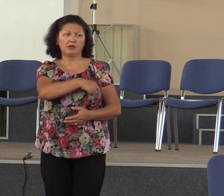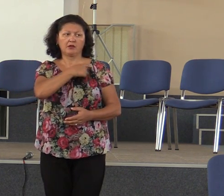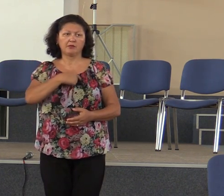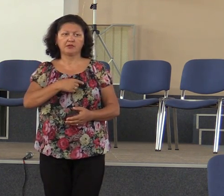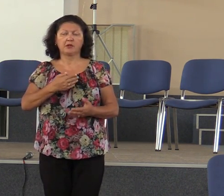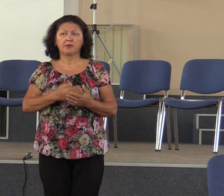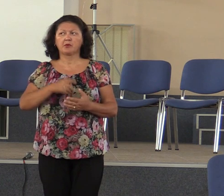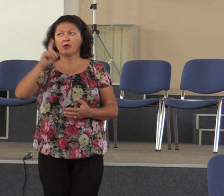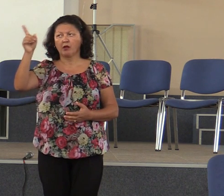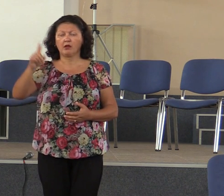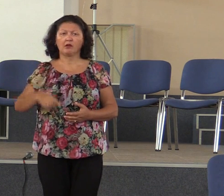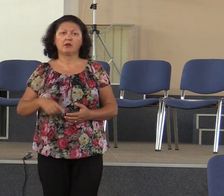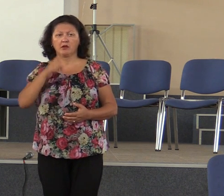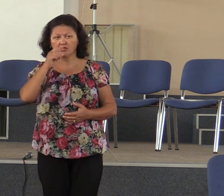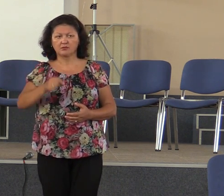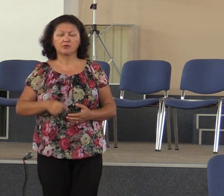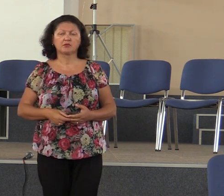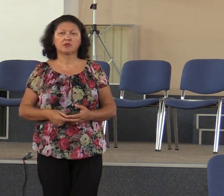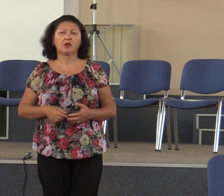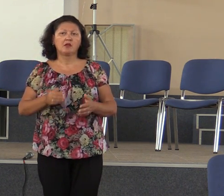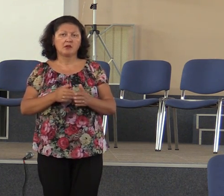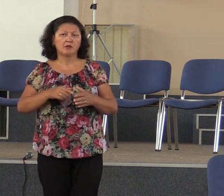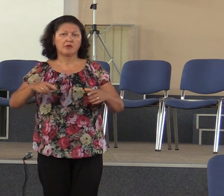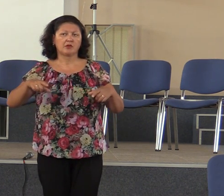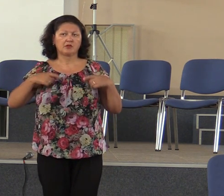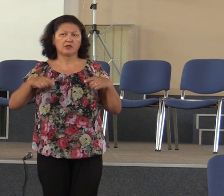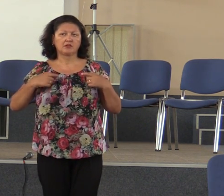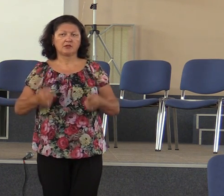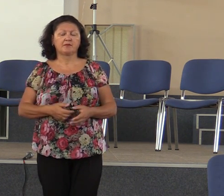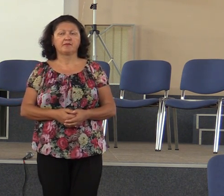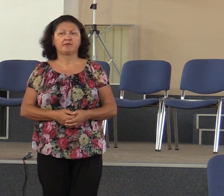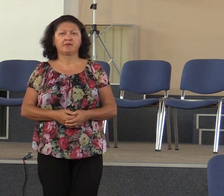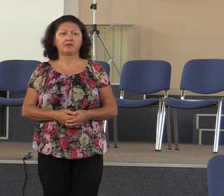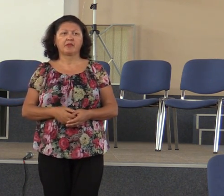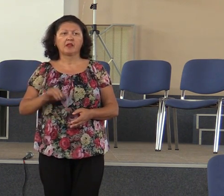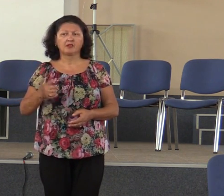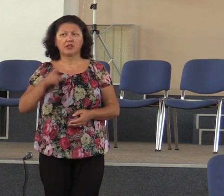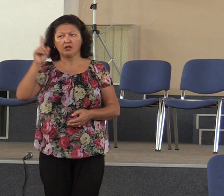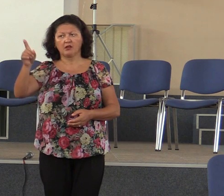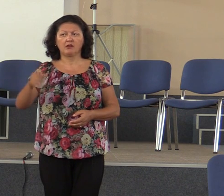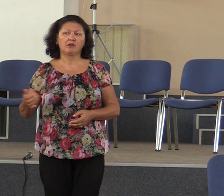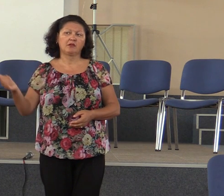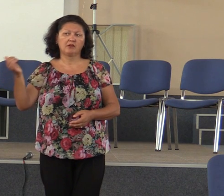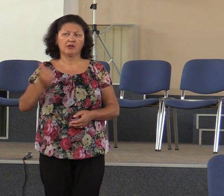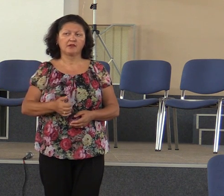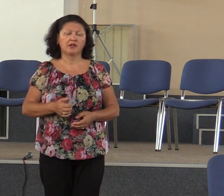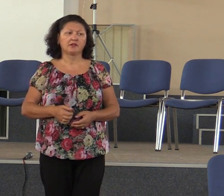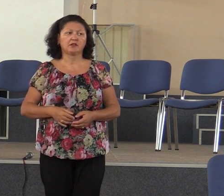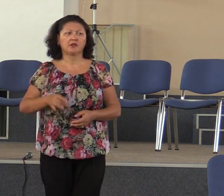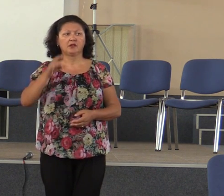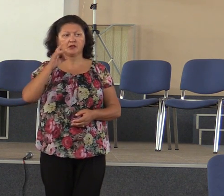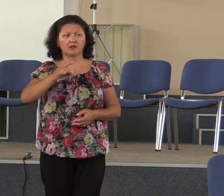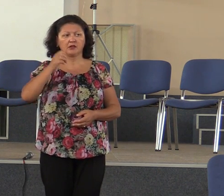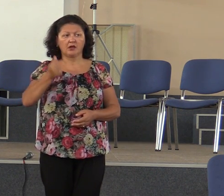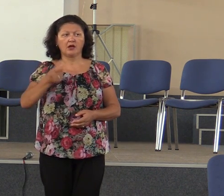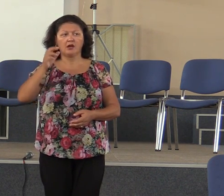zis că merită să existăm și pentru că El ne-a dat harul. Să ne rugăm și să